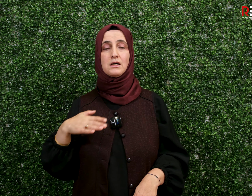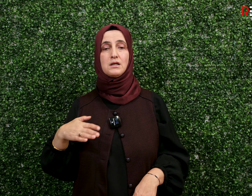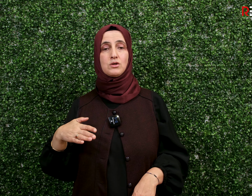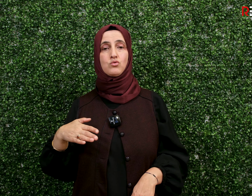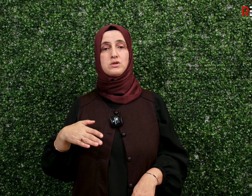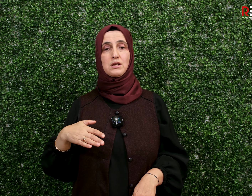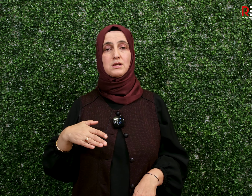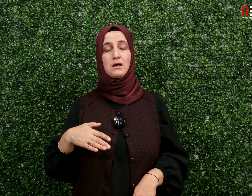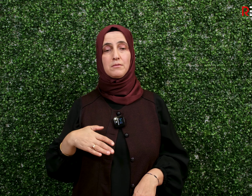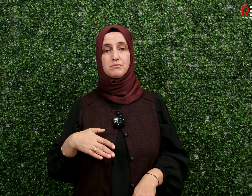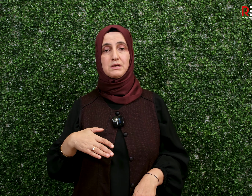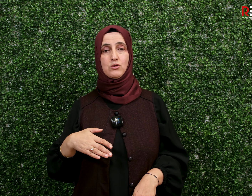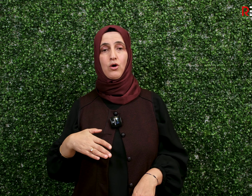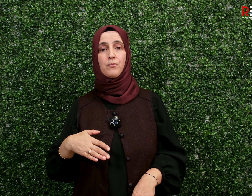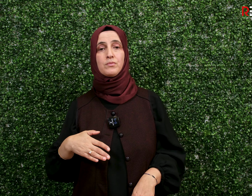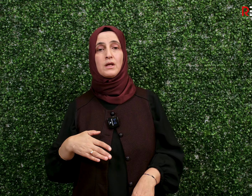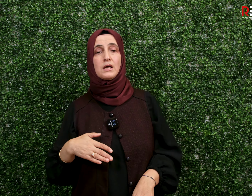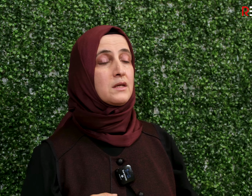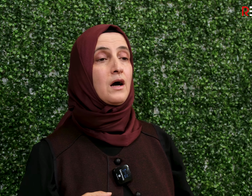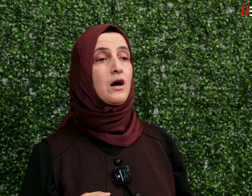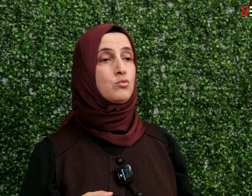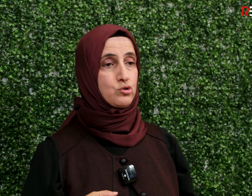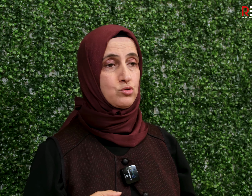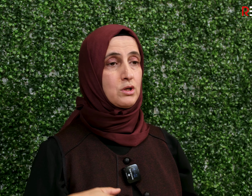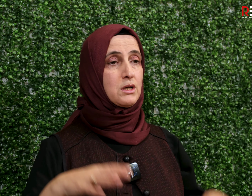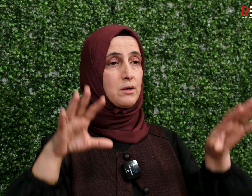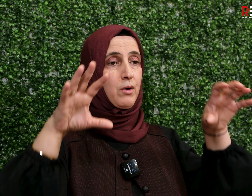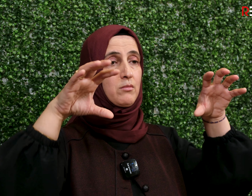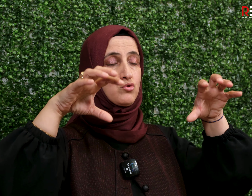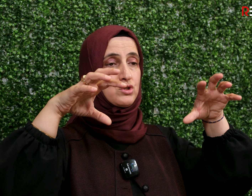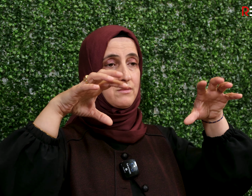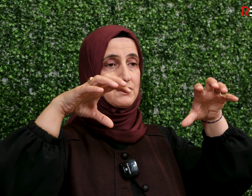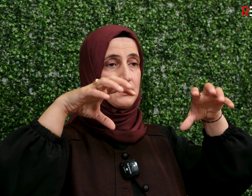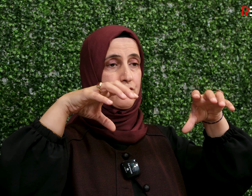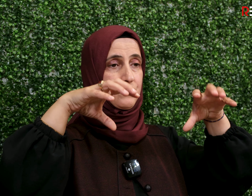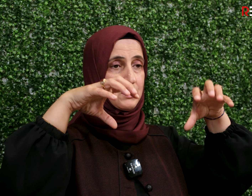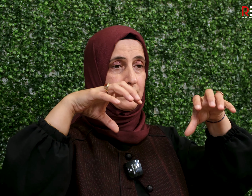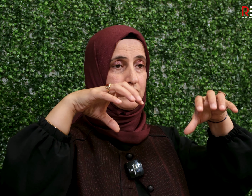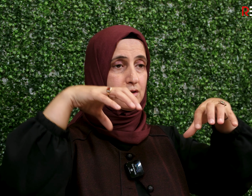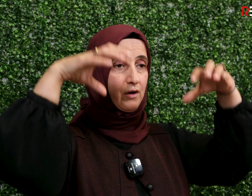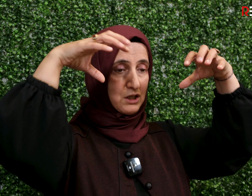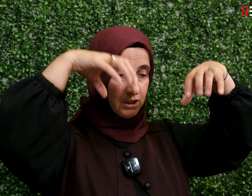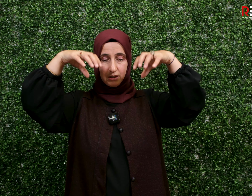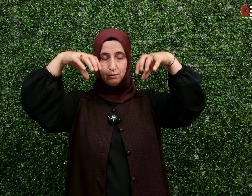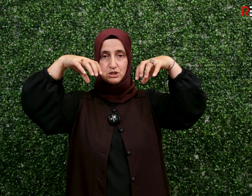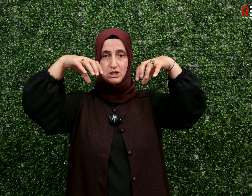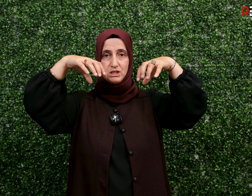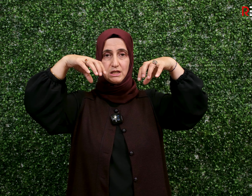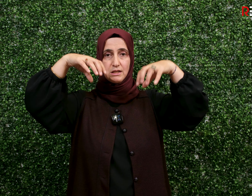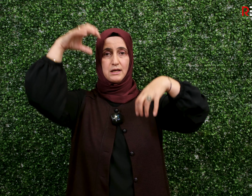kullanılabiliyor. Yağmur. Parmak uçlarımız hafif kıvrık ve aşağıya bakacak şekilde.